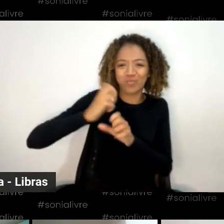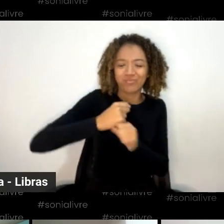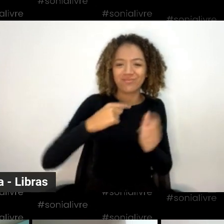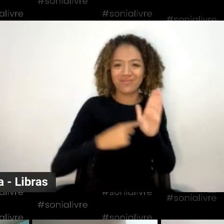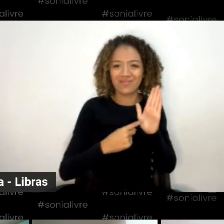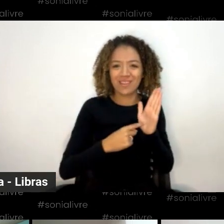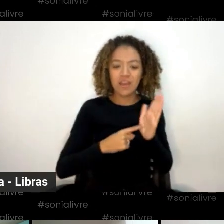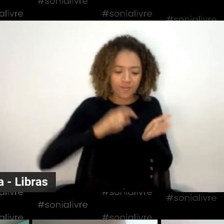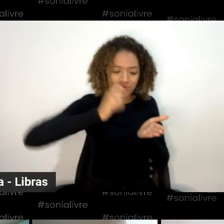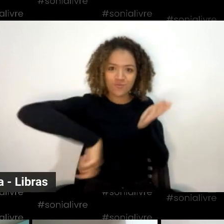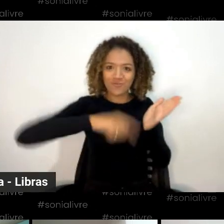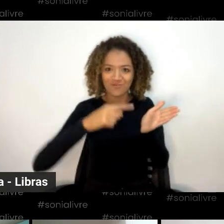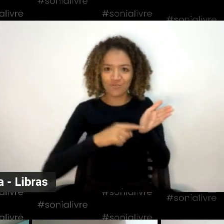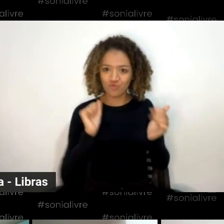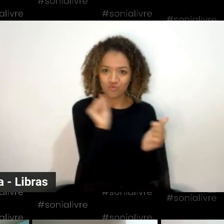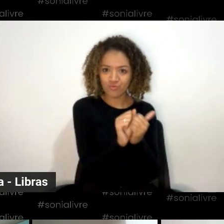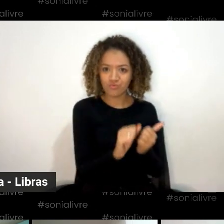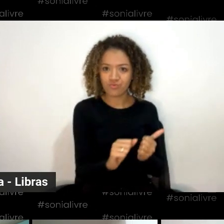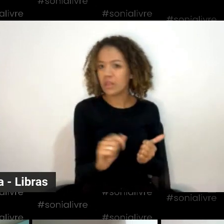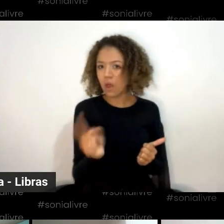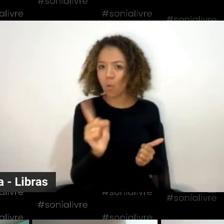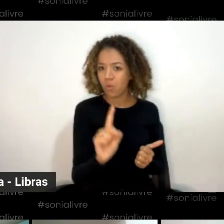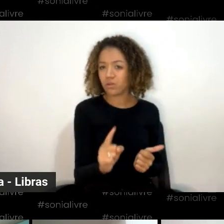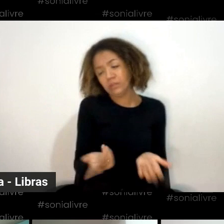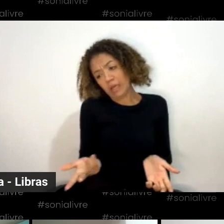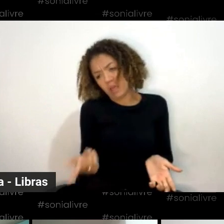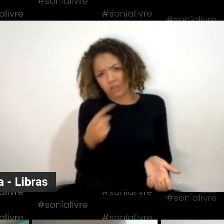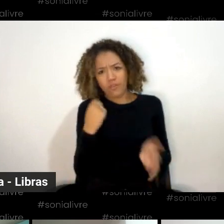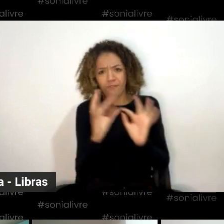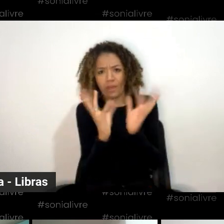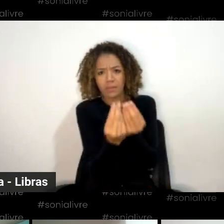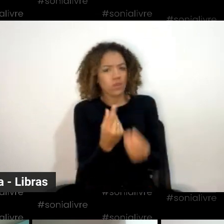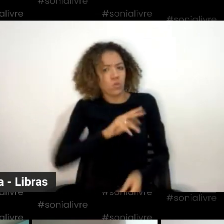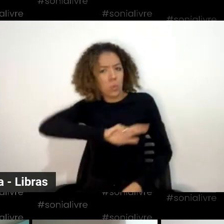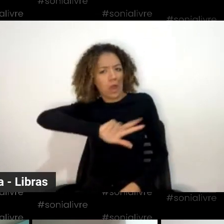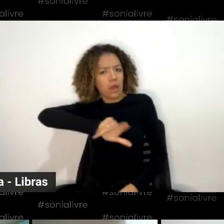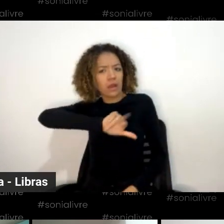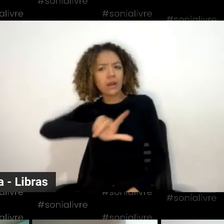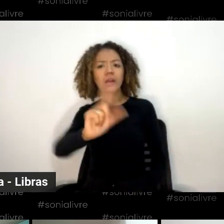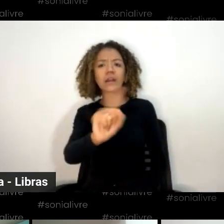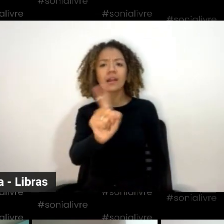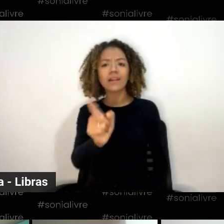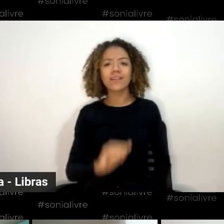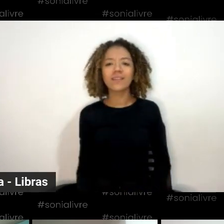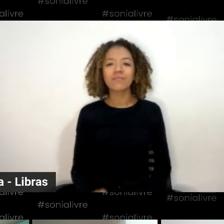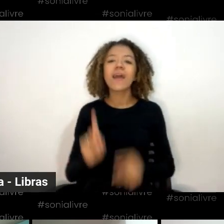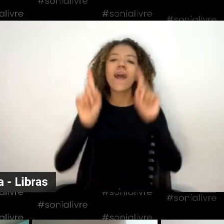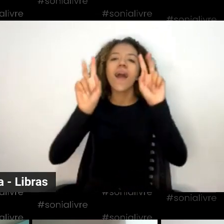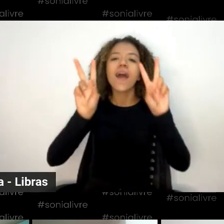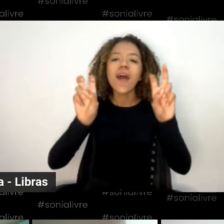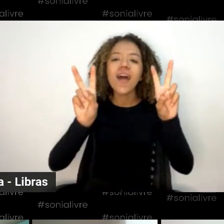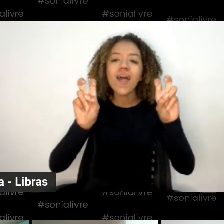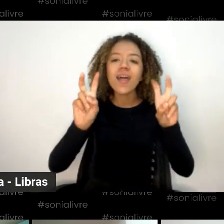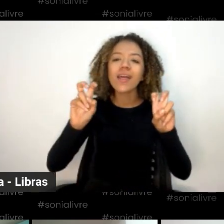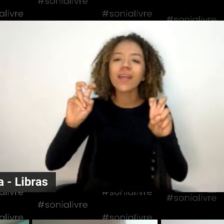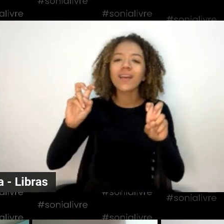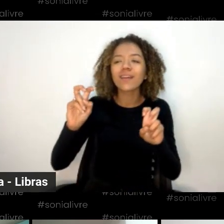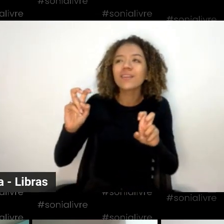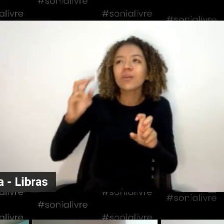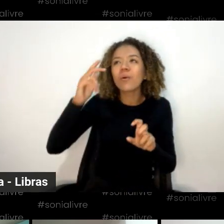excluída. Essa questão dessa manipulação, porque isso é uma manipulação afetiva,